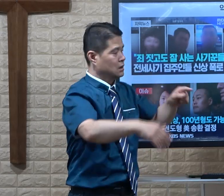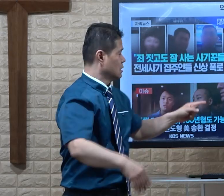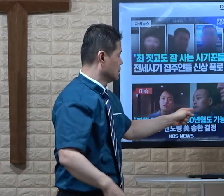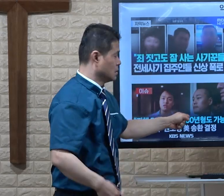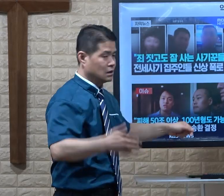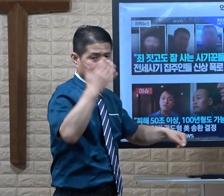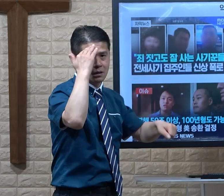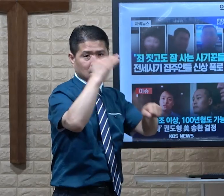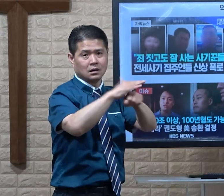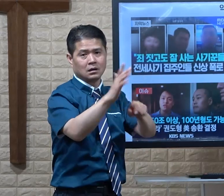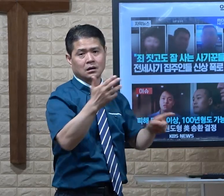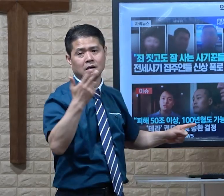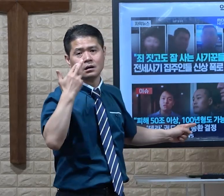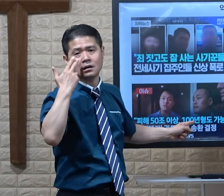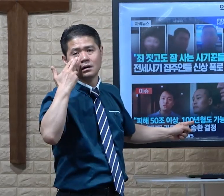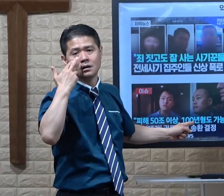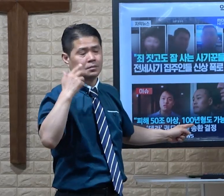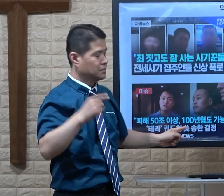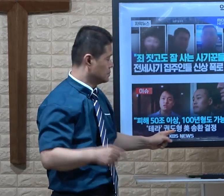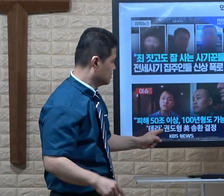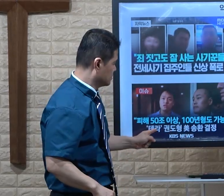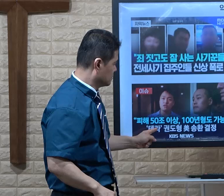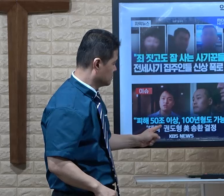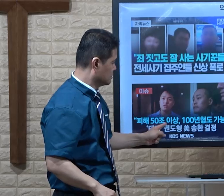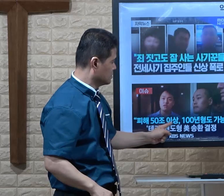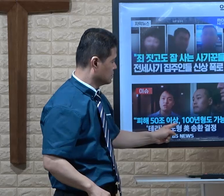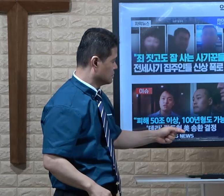여전히 이런 악용을 행하며